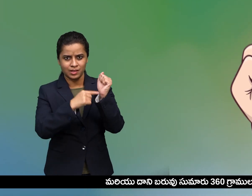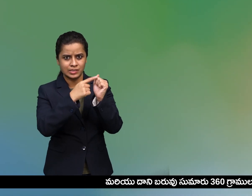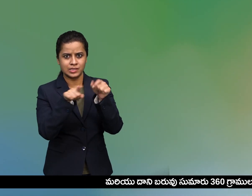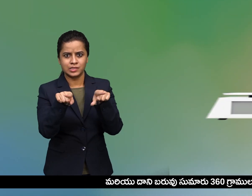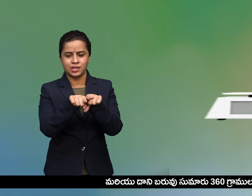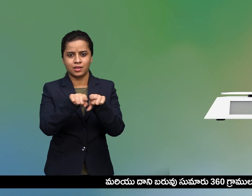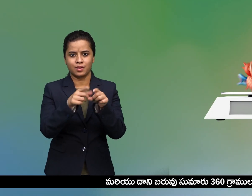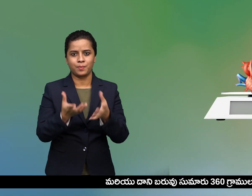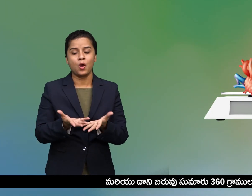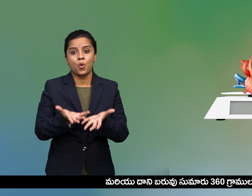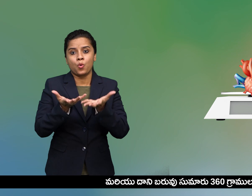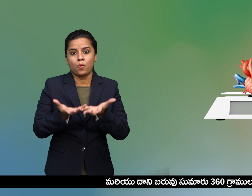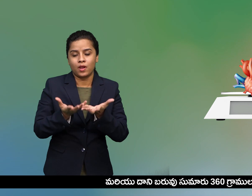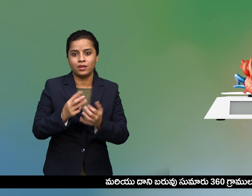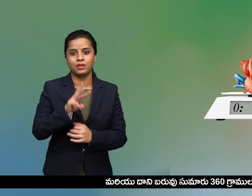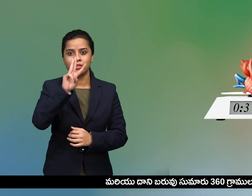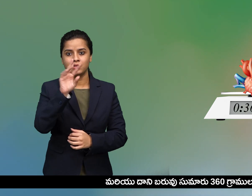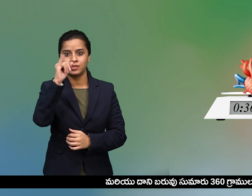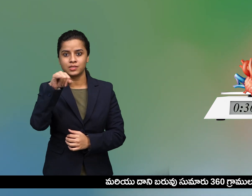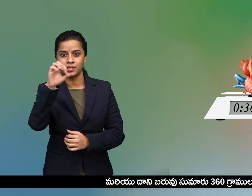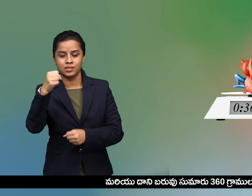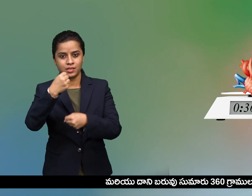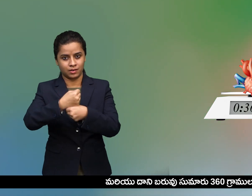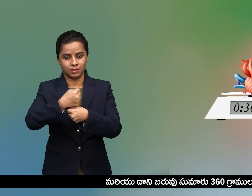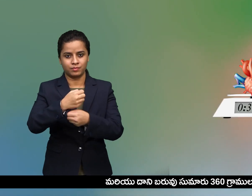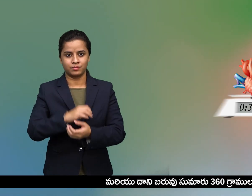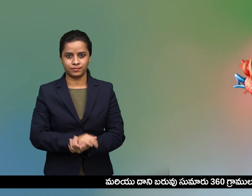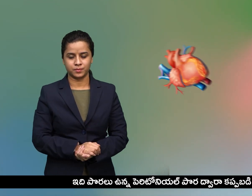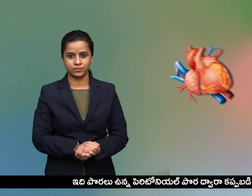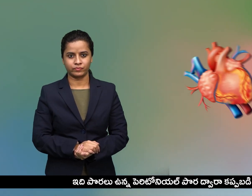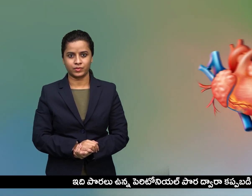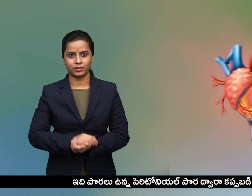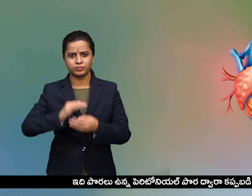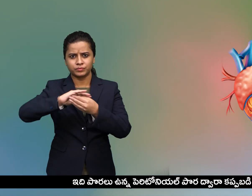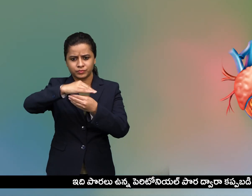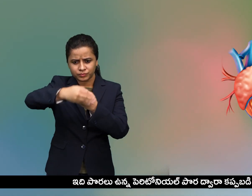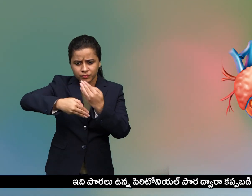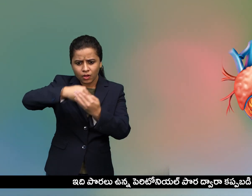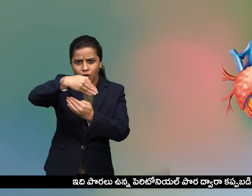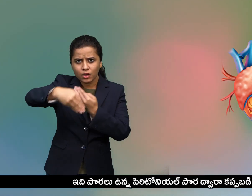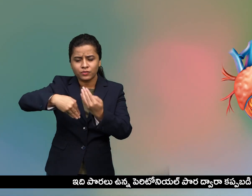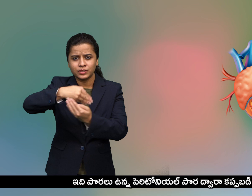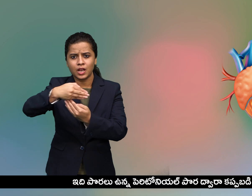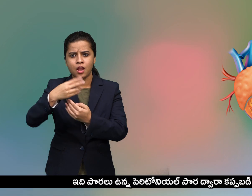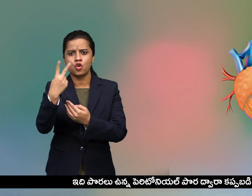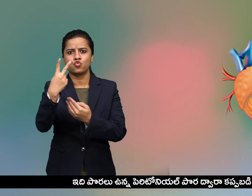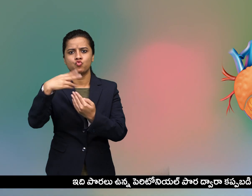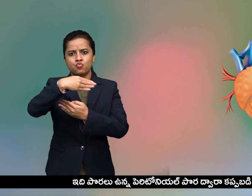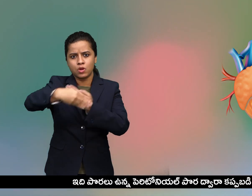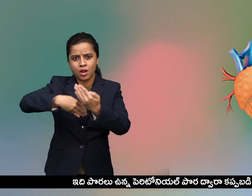మరియు దాని బరువు సుమారు 360 గ్రాములు. ఇది పొరలు ఉన్న పెరిటోనోయిల్ పొర